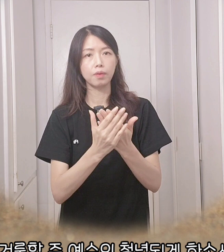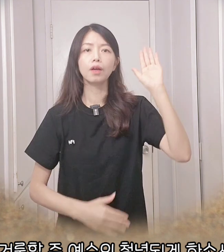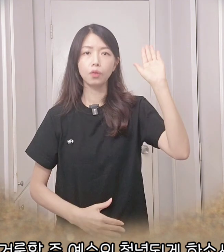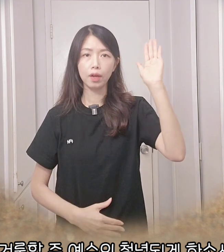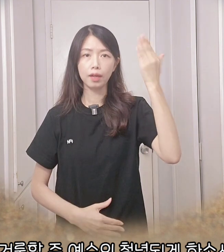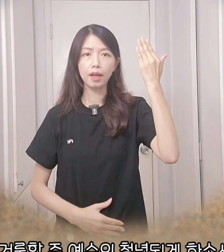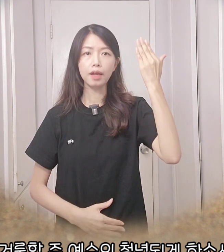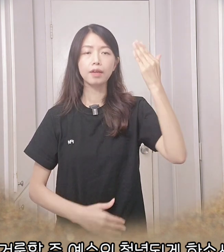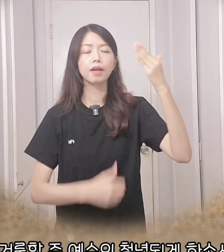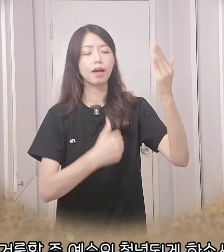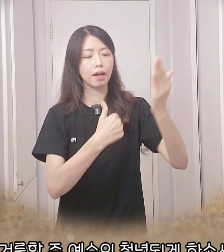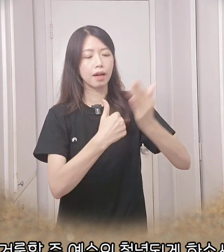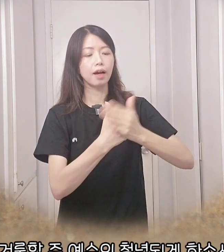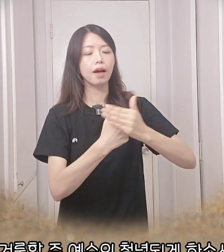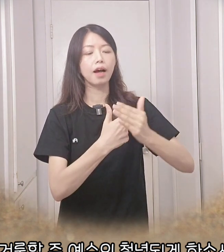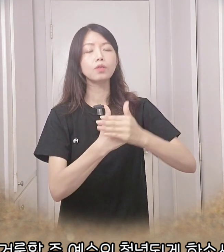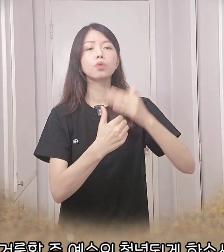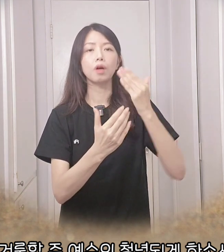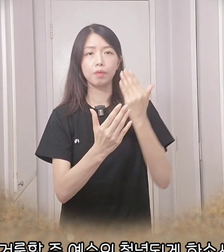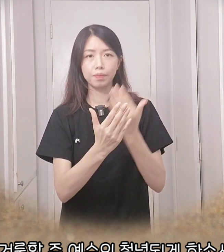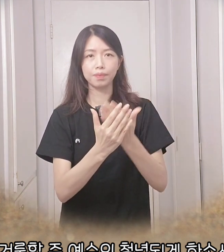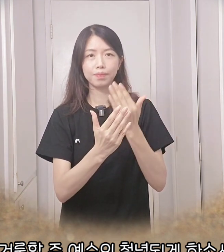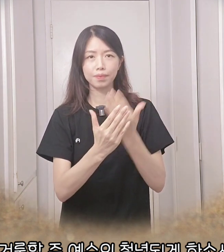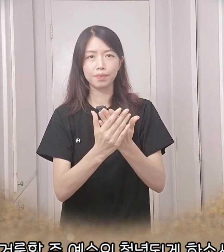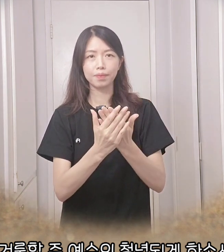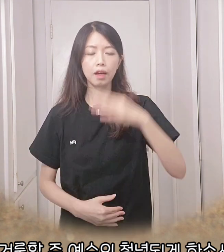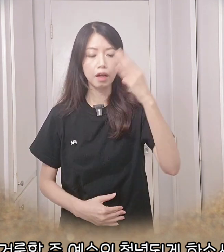도와주세요. 되게 하소서.